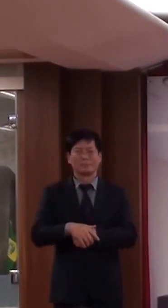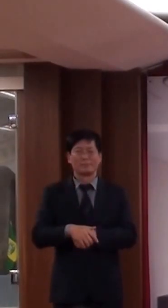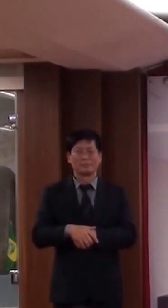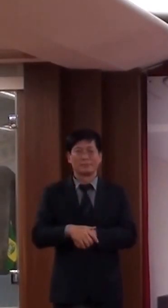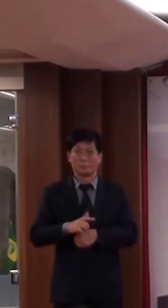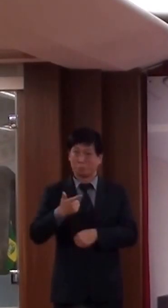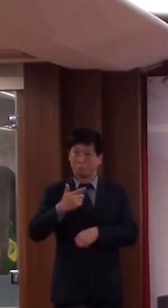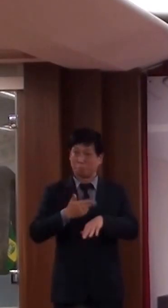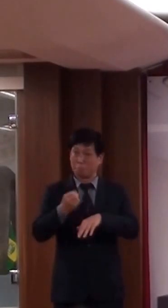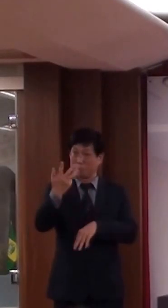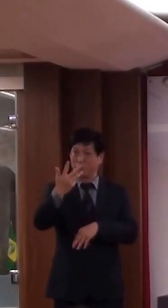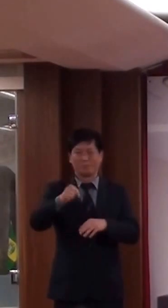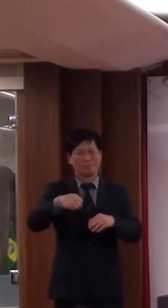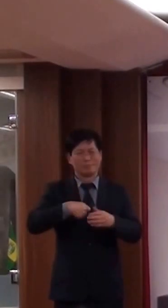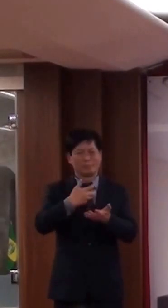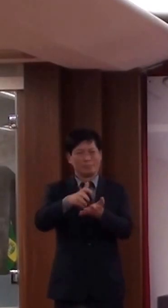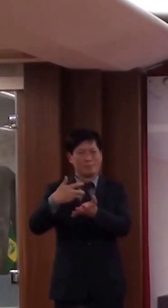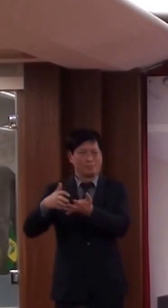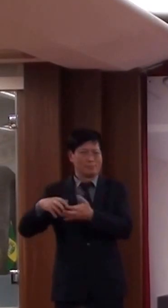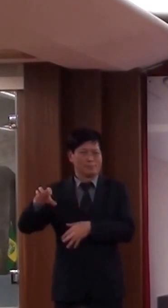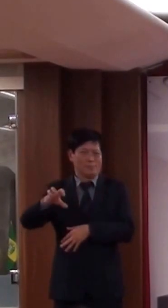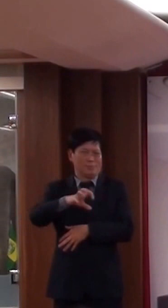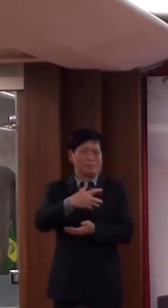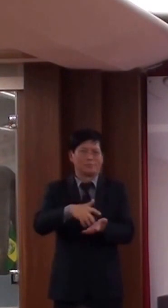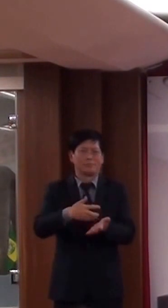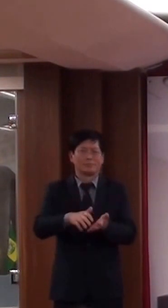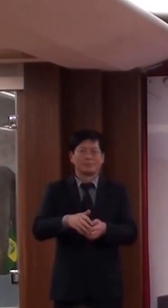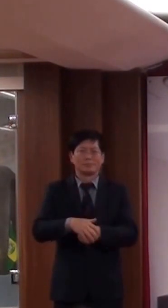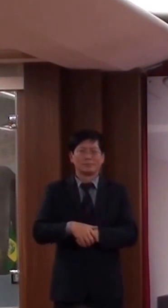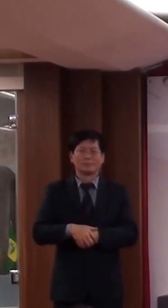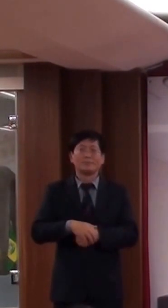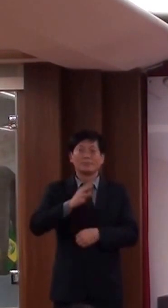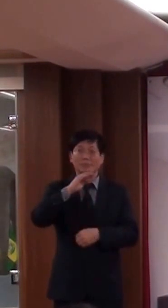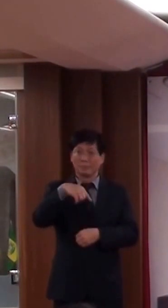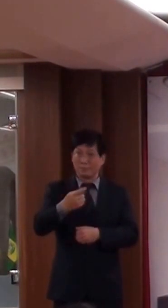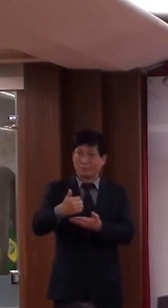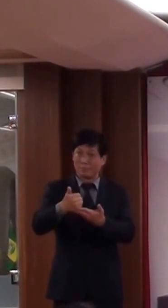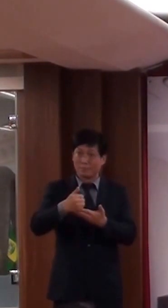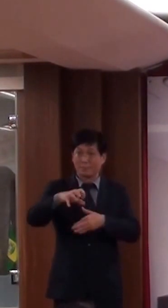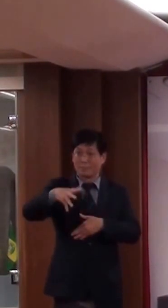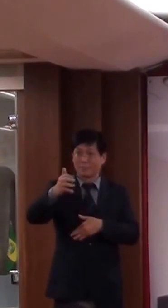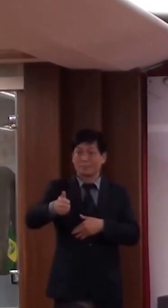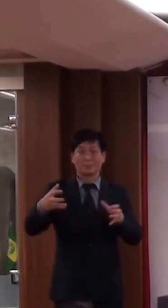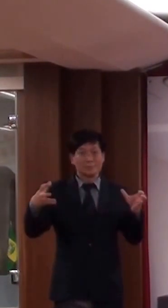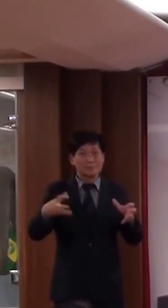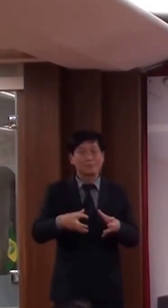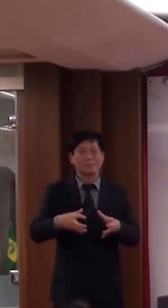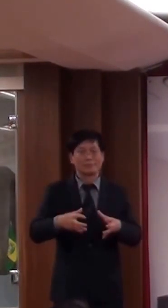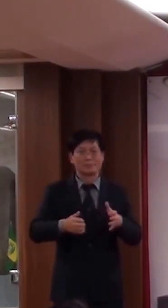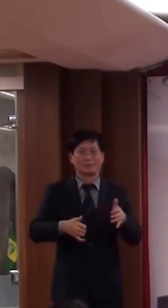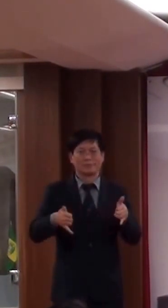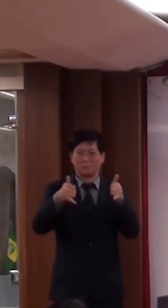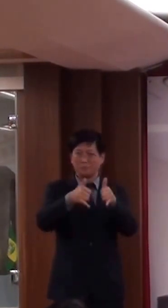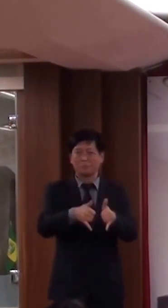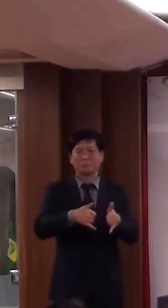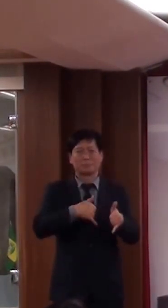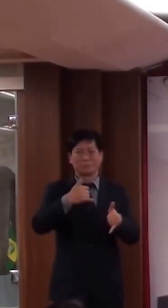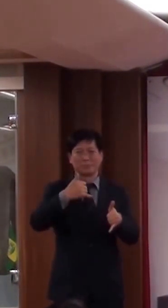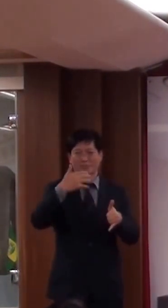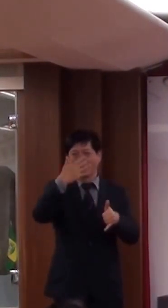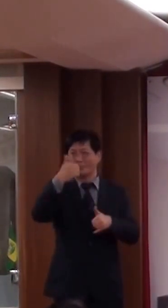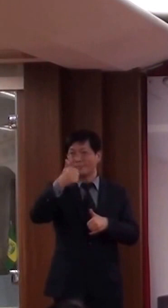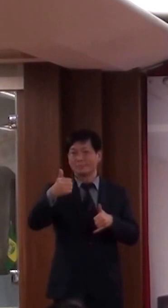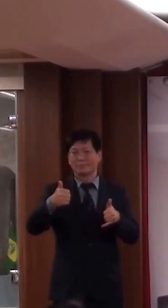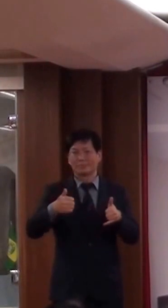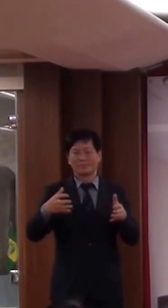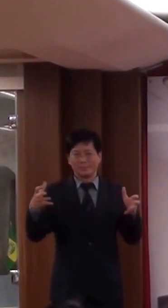止天龙八部了，其实这个管道非常的 非常多 非常多。所以接下来我们是不是邀请我们的处长一起来到舞台上，跟我们的从从哥